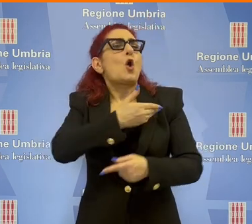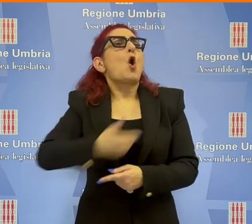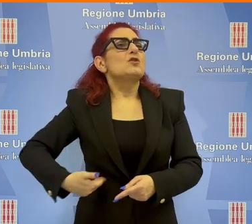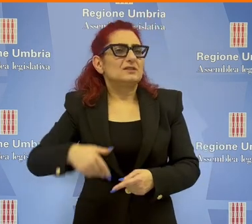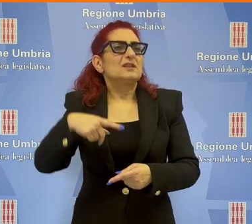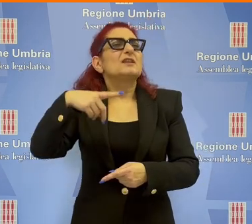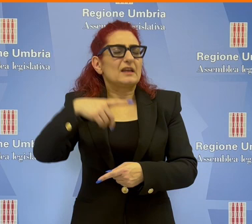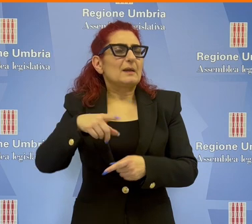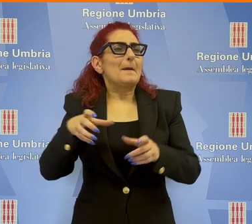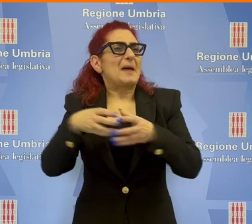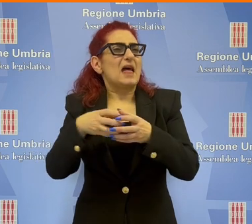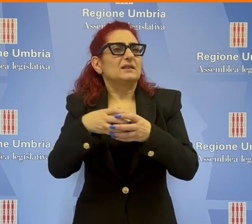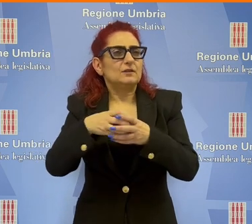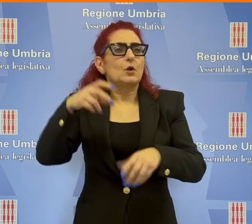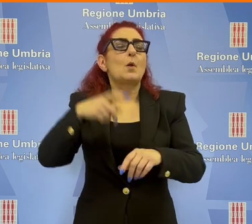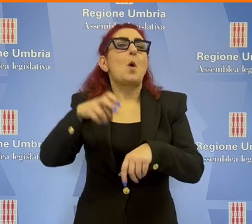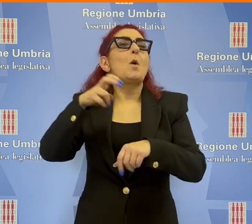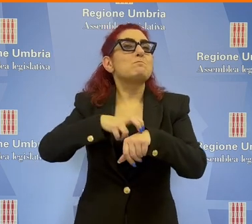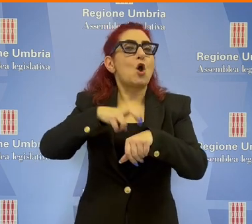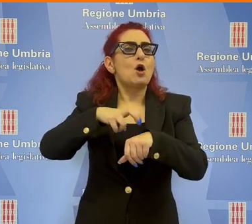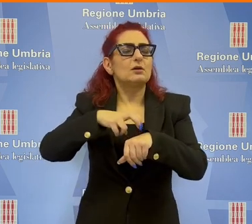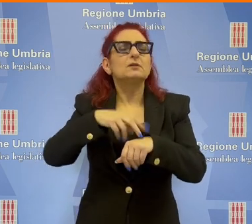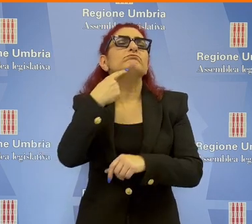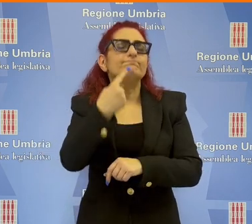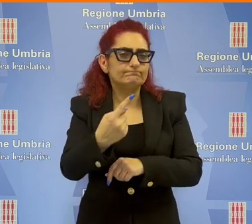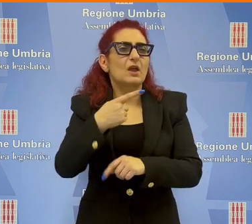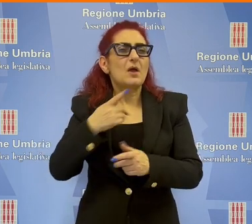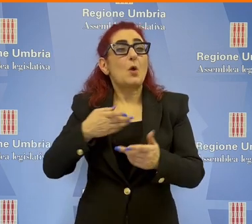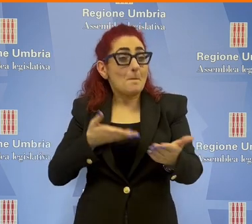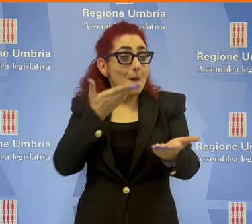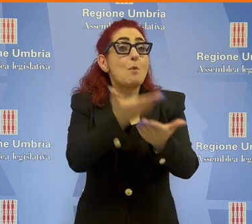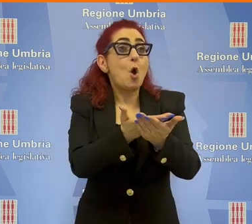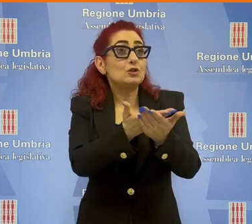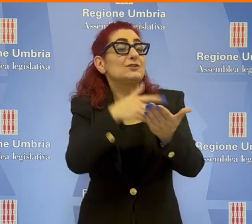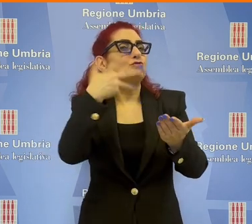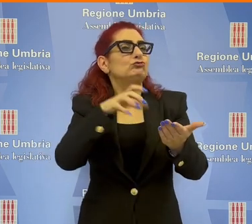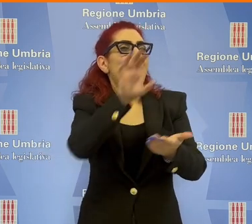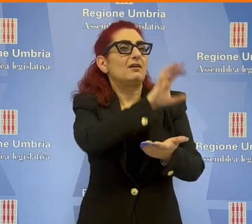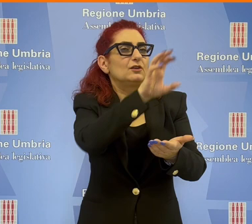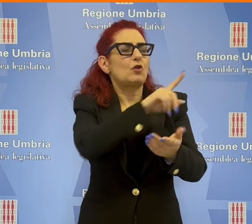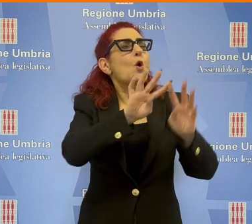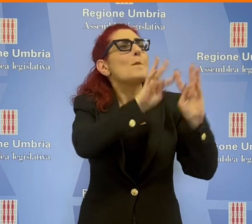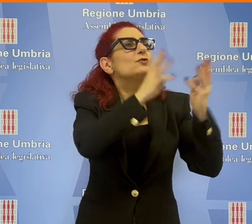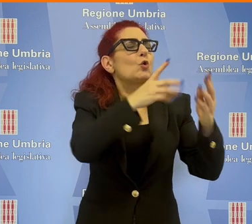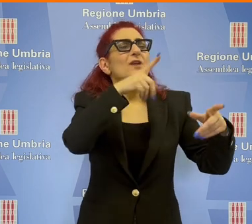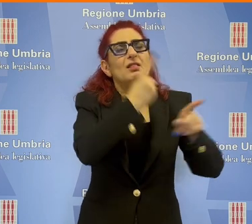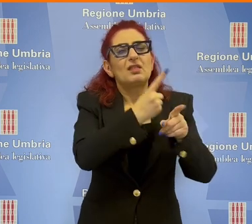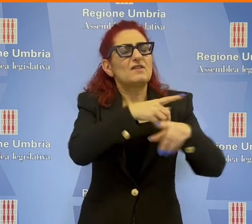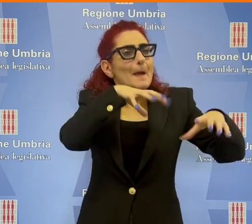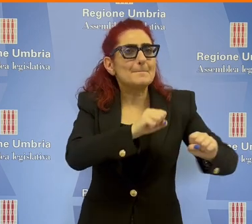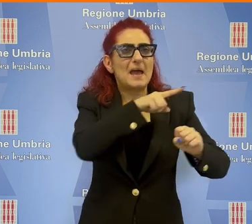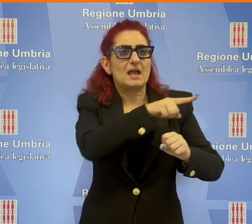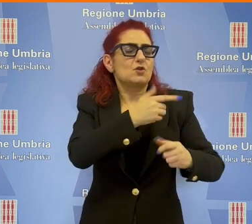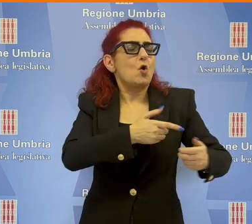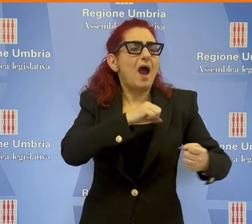il consigliere regionale del partito, Tommaso Bori, annunciando che la mozione presentata in regione per impegnare la Giunta a una